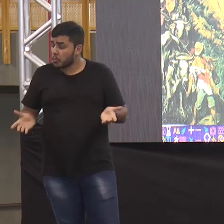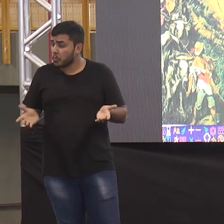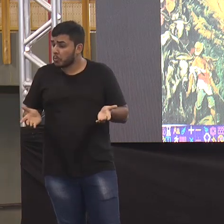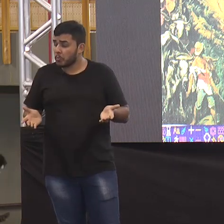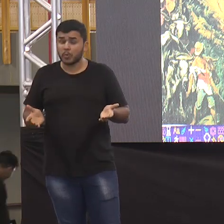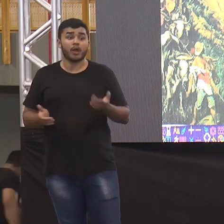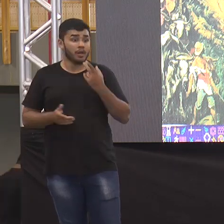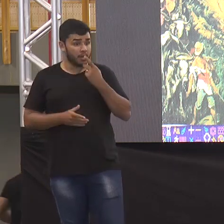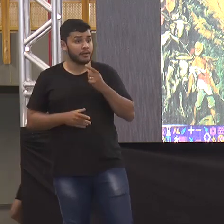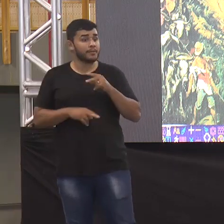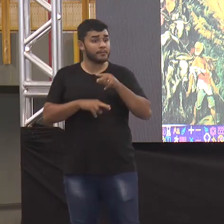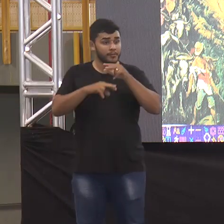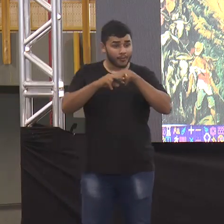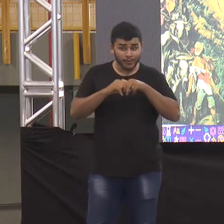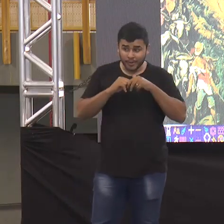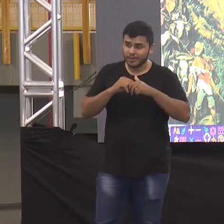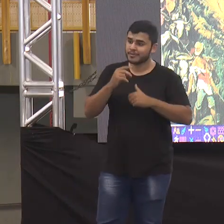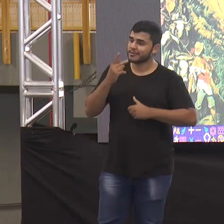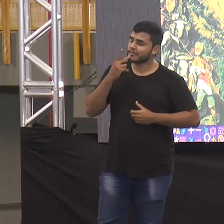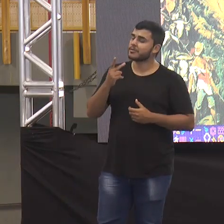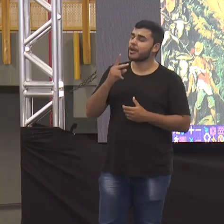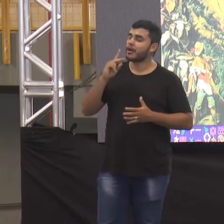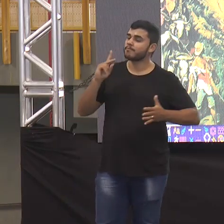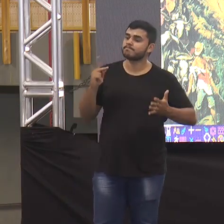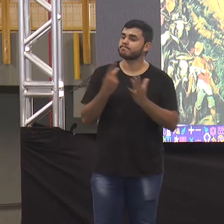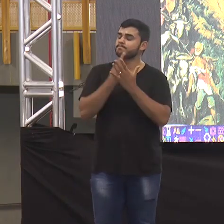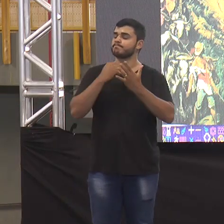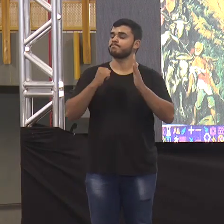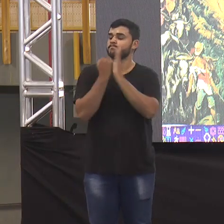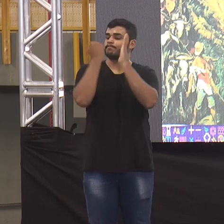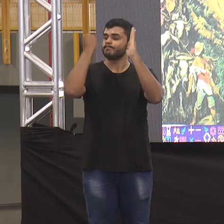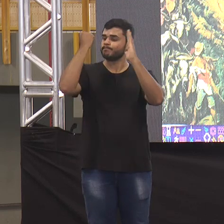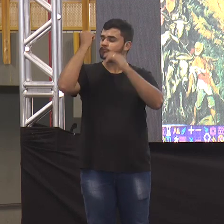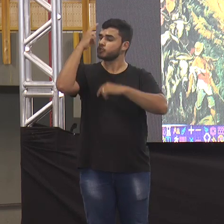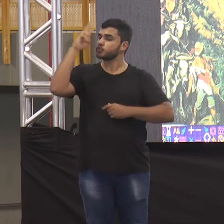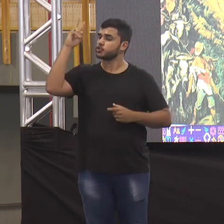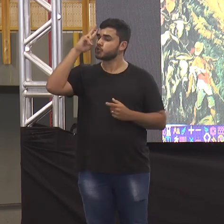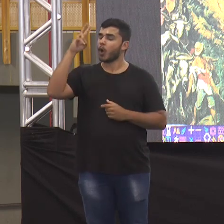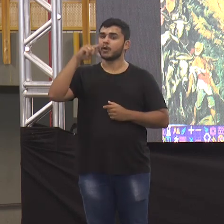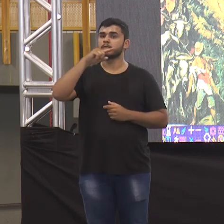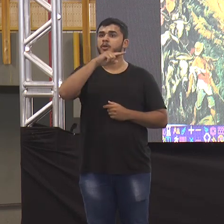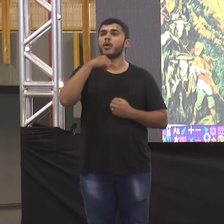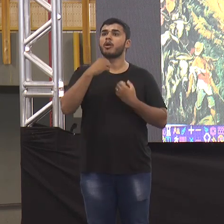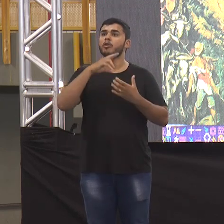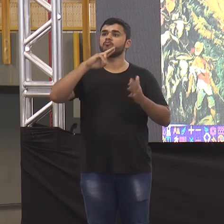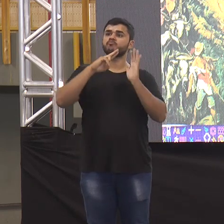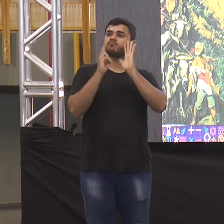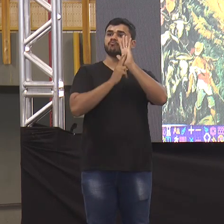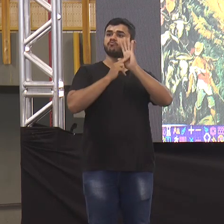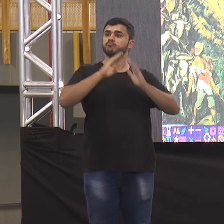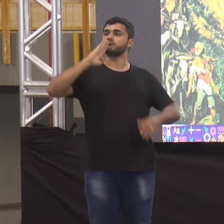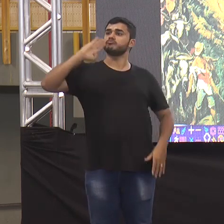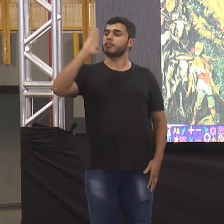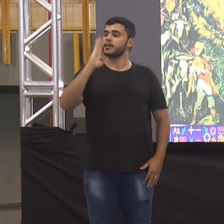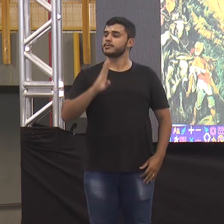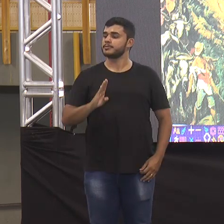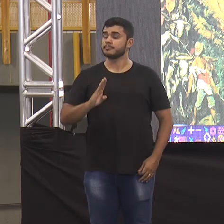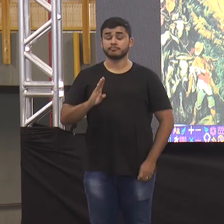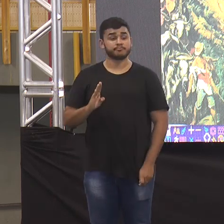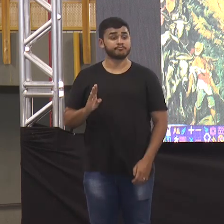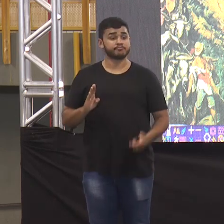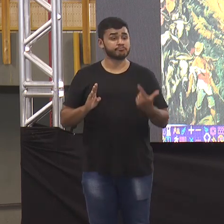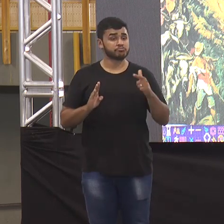havia, naquele momento histórico, uma noção muito clara do que era ser brasileiro. Nós